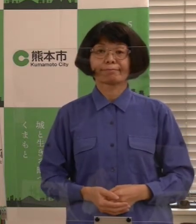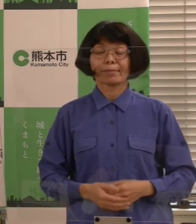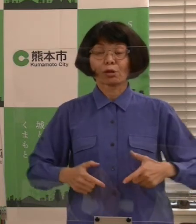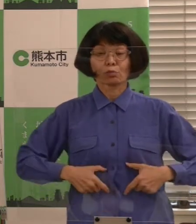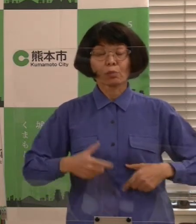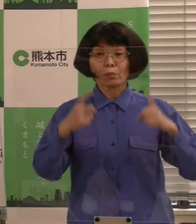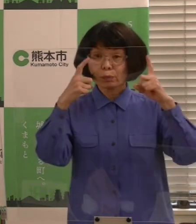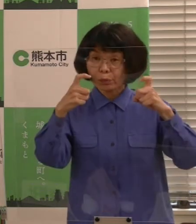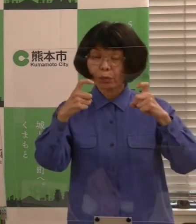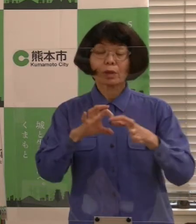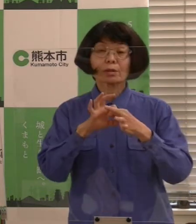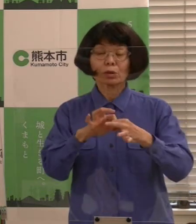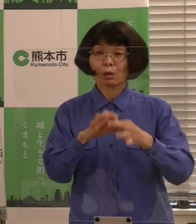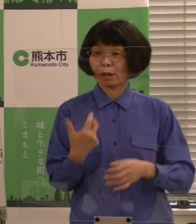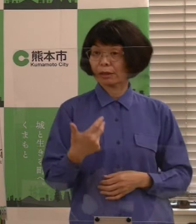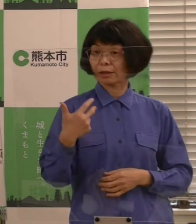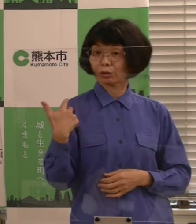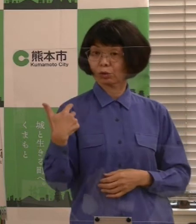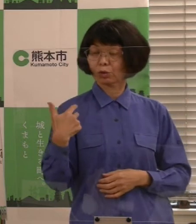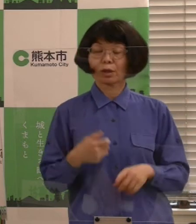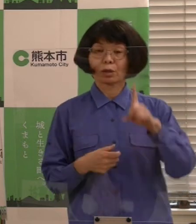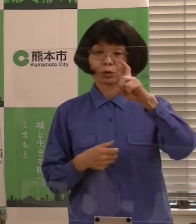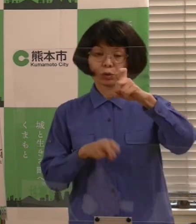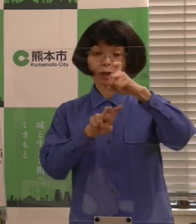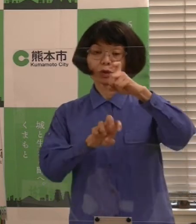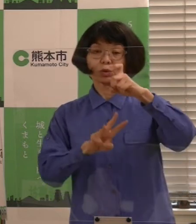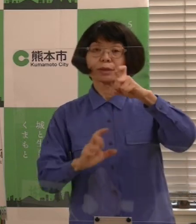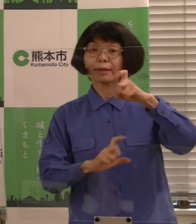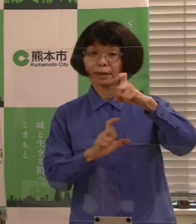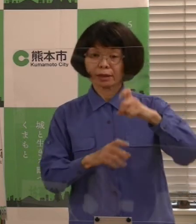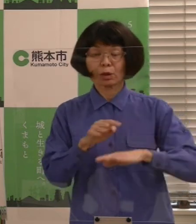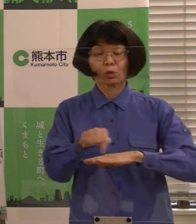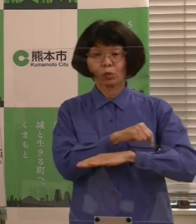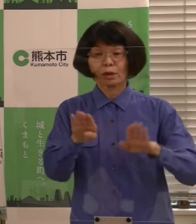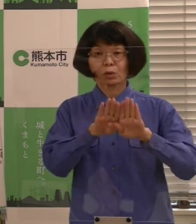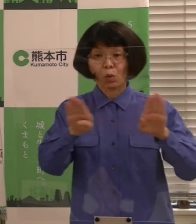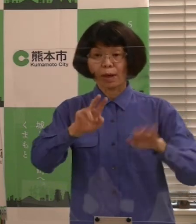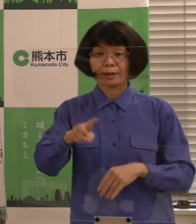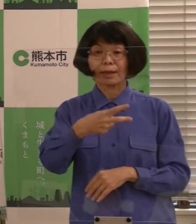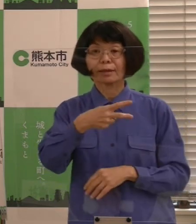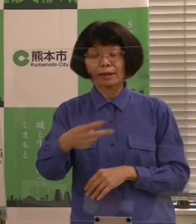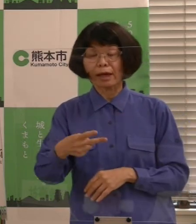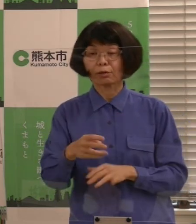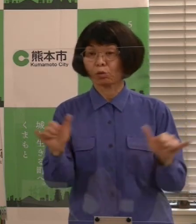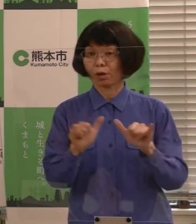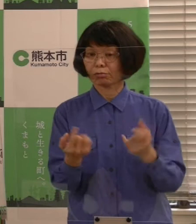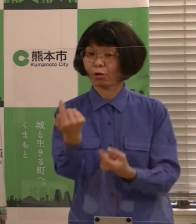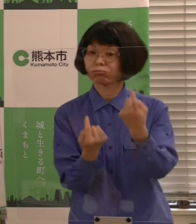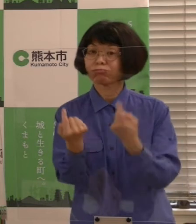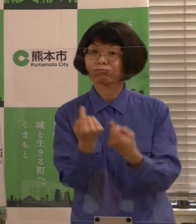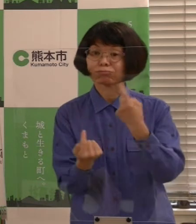熊本城につきましては先週23日に特別公開第2弾の来場者の方